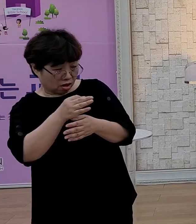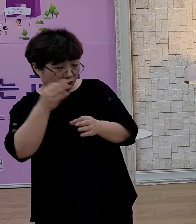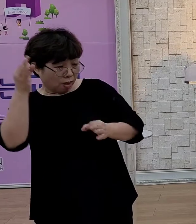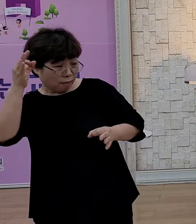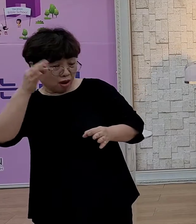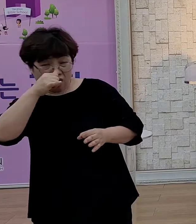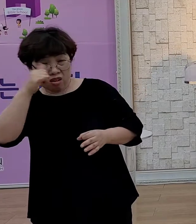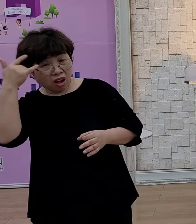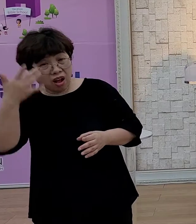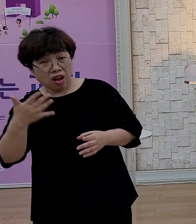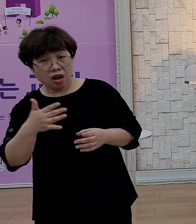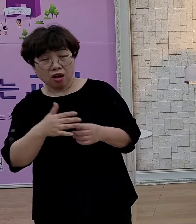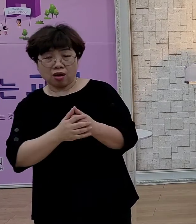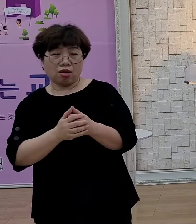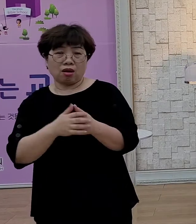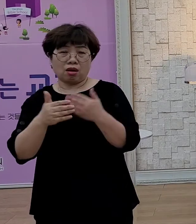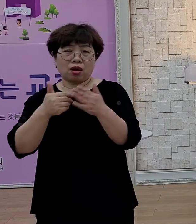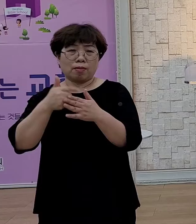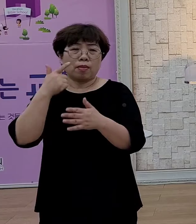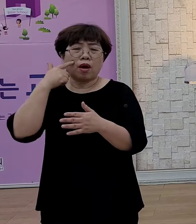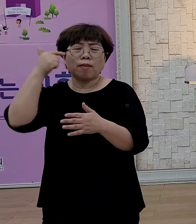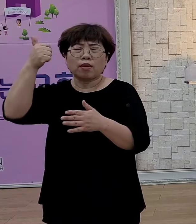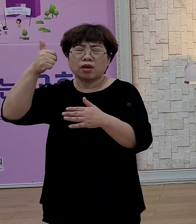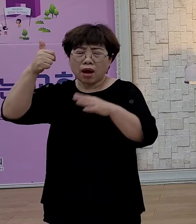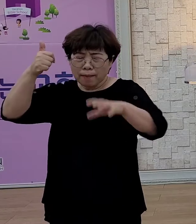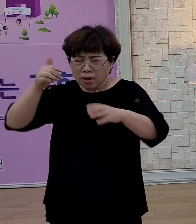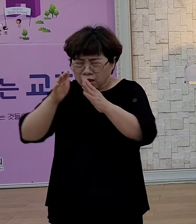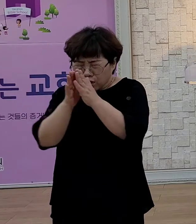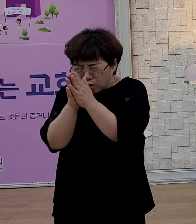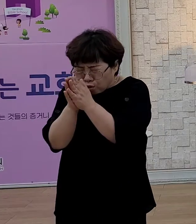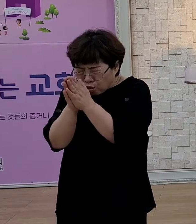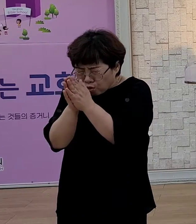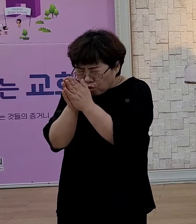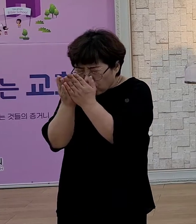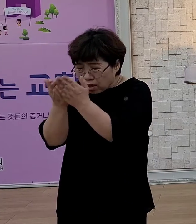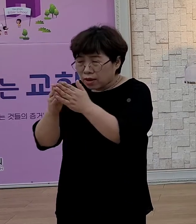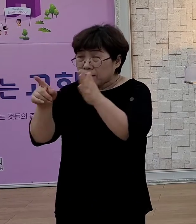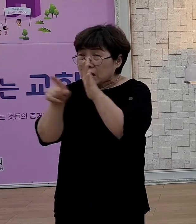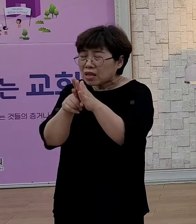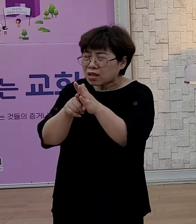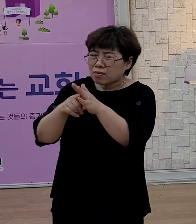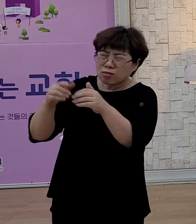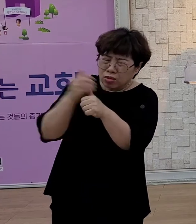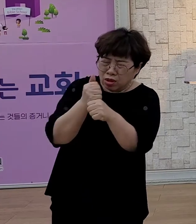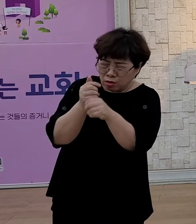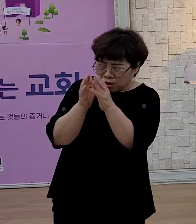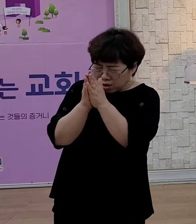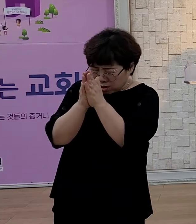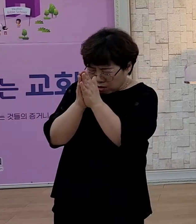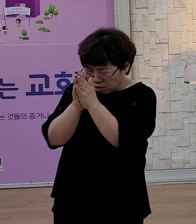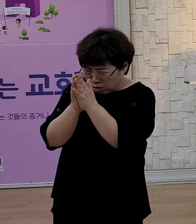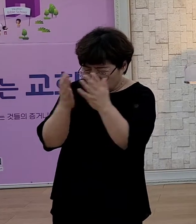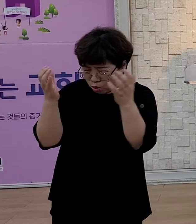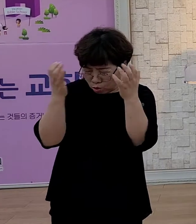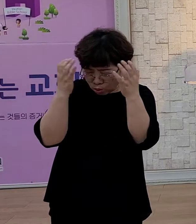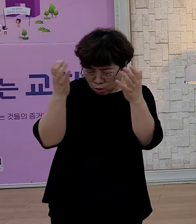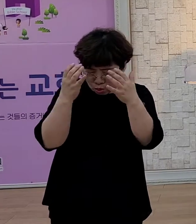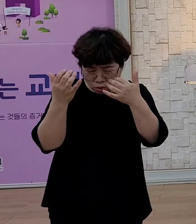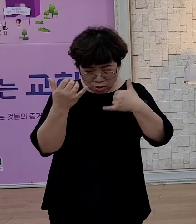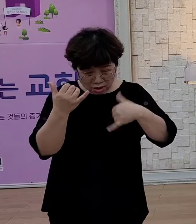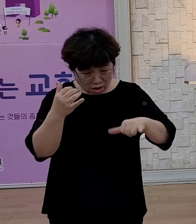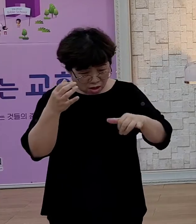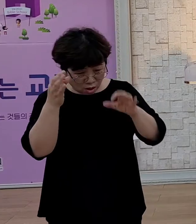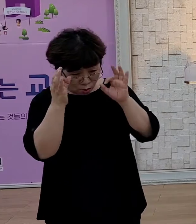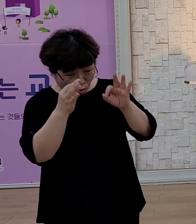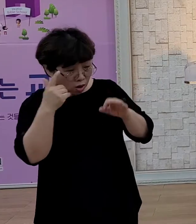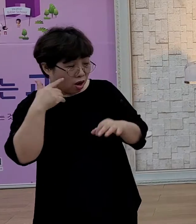있을까요? 하나님 우리 아버지라고 기도하잖아요. 믿는데 진짜 하나님이 이렇게 고통스러워하는 그 자녀를 보면서 그냥